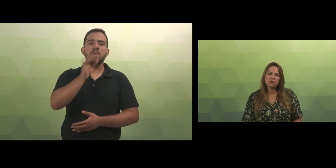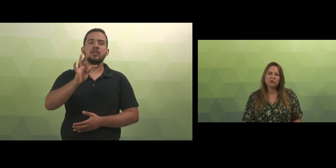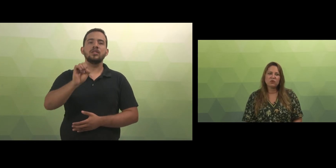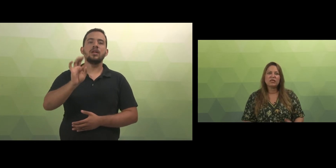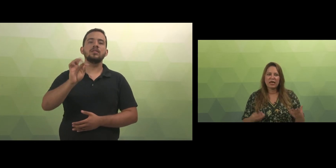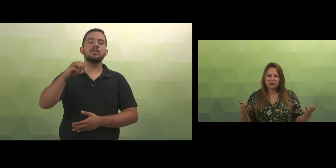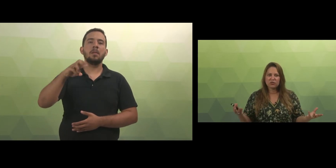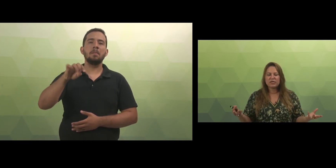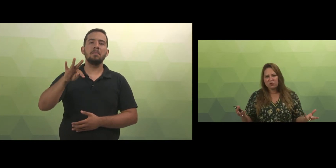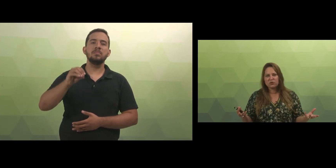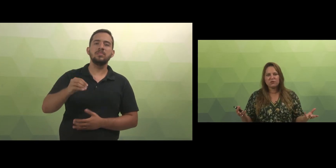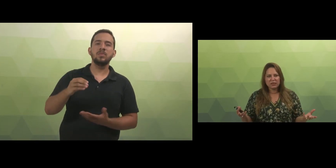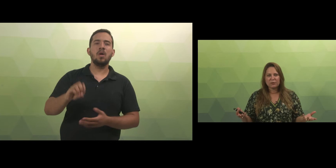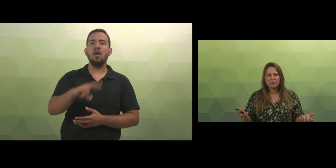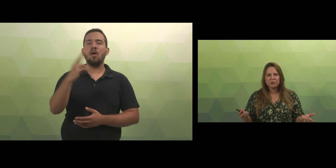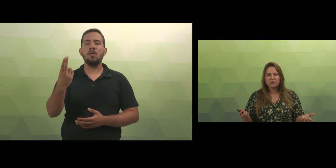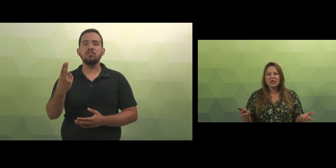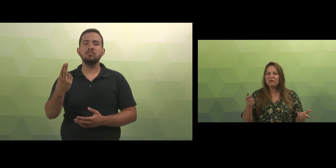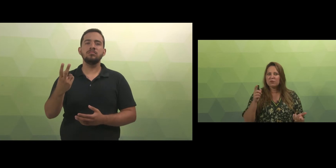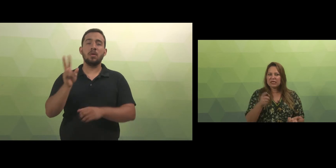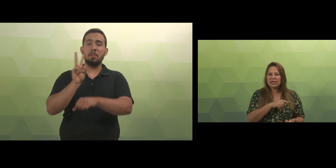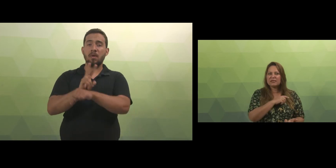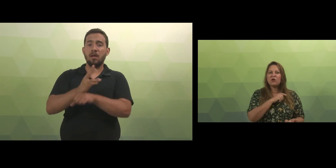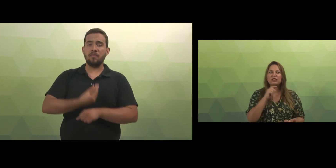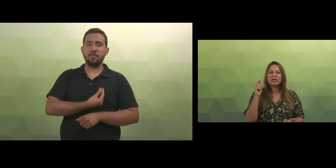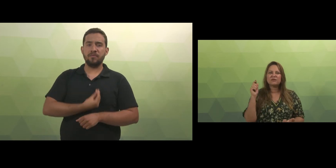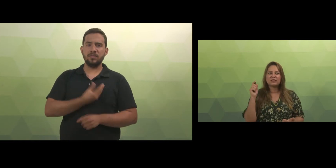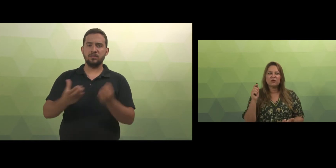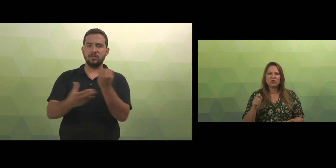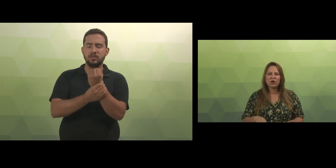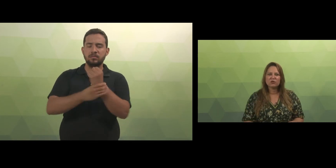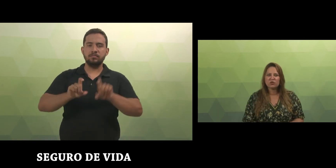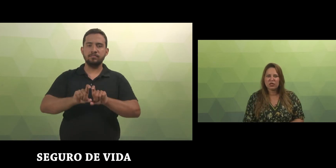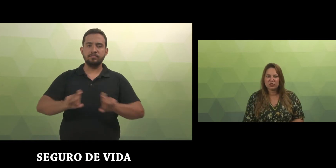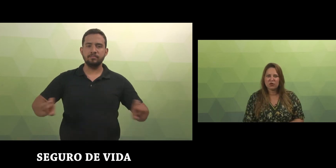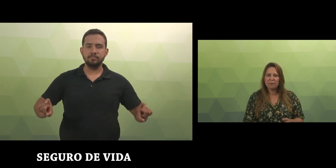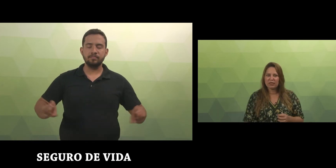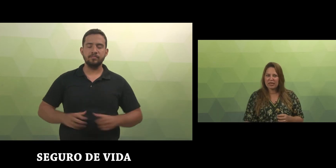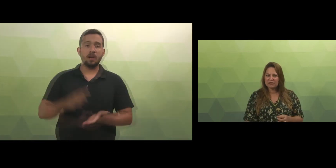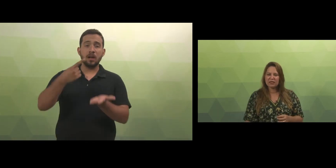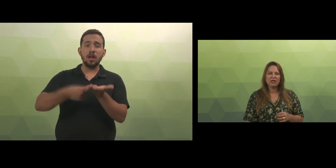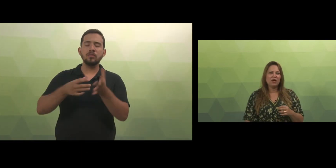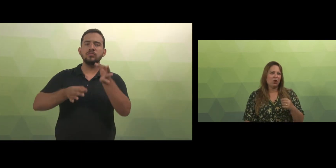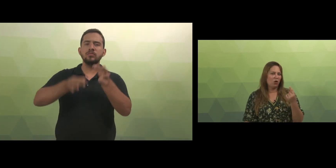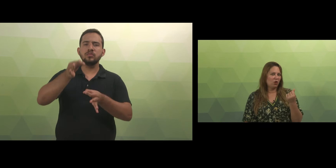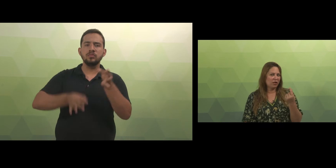também nos contratos de seguros de vida. Vamos analisar outra classificação do negócio jurídico, que poderá